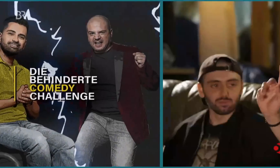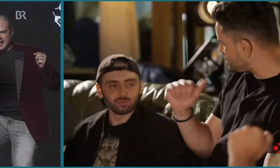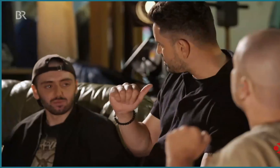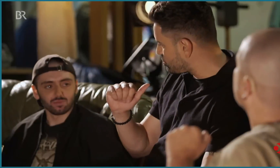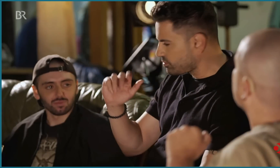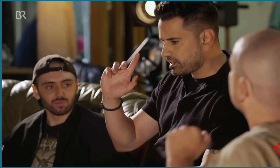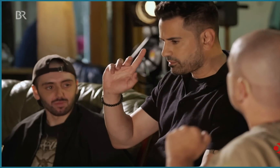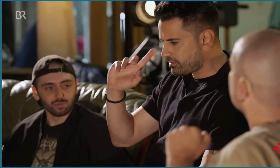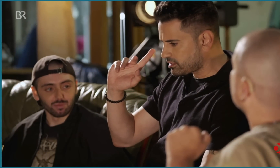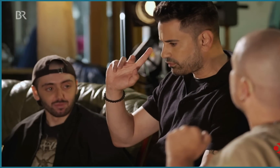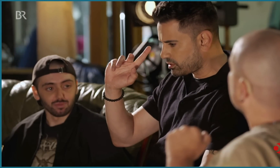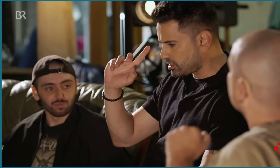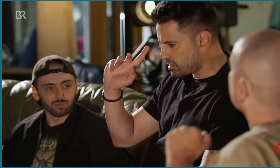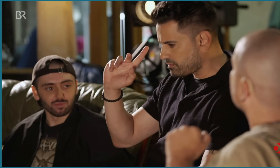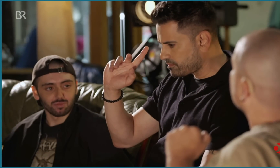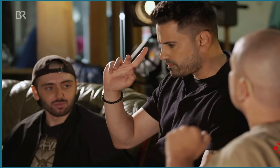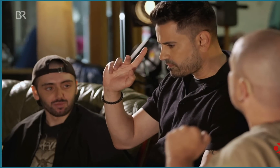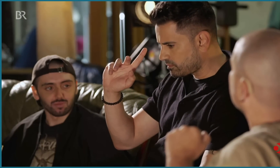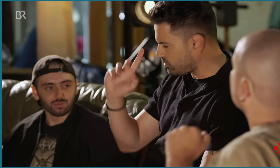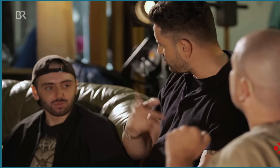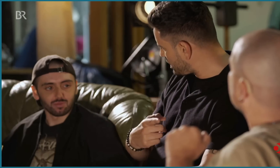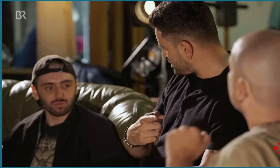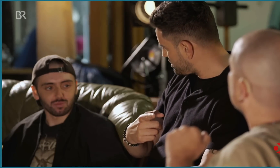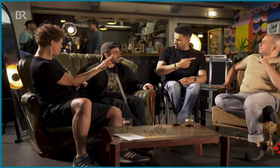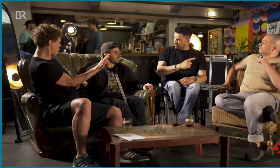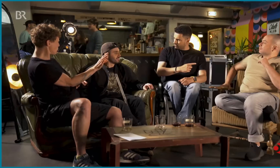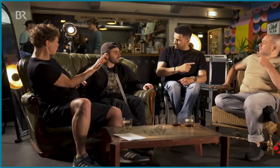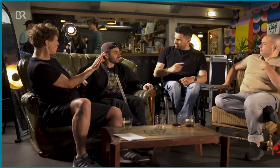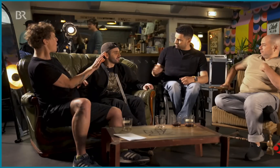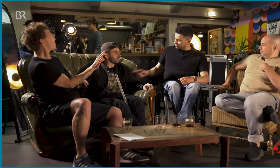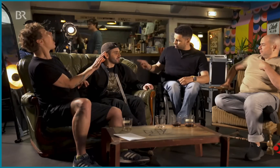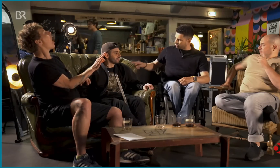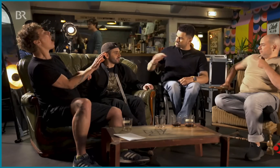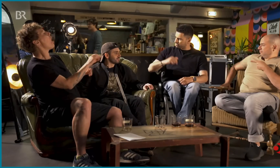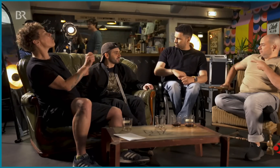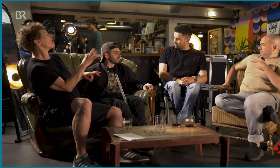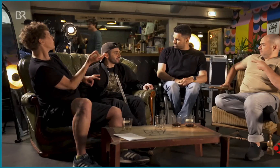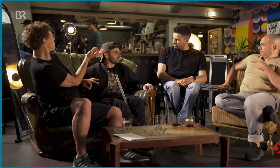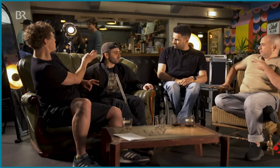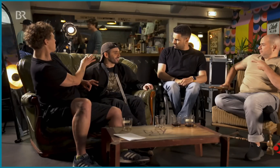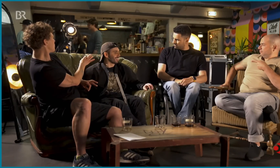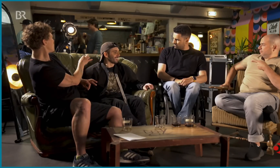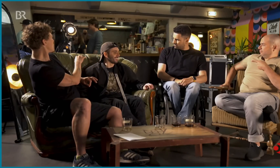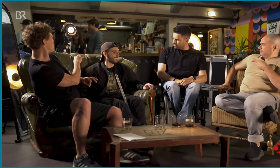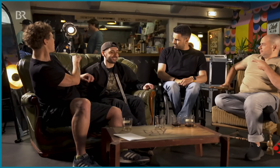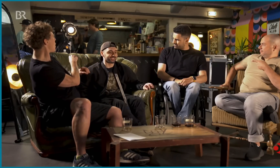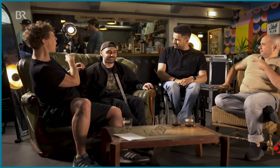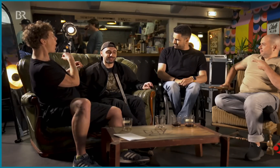Ich überlege mir was für Okan. Okan überlegt sich was für dich und du überlegst dir was für mich. Das klingt